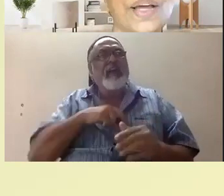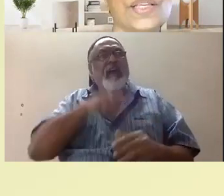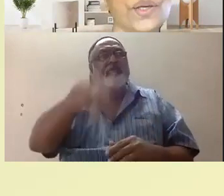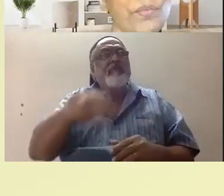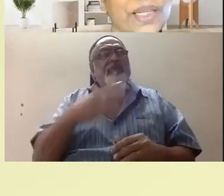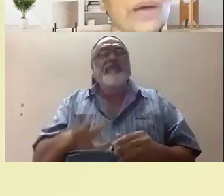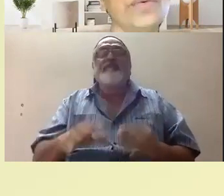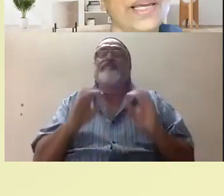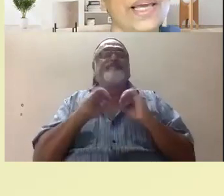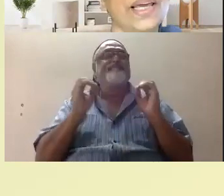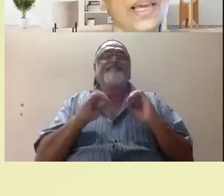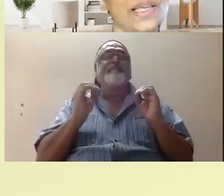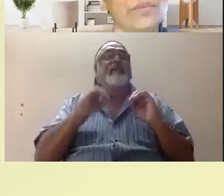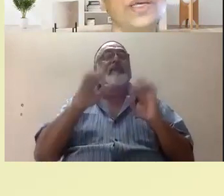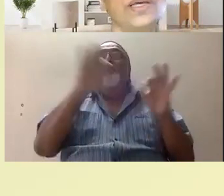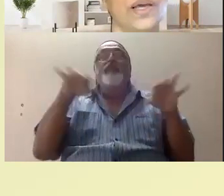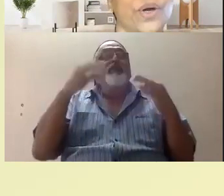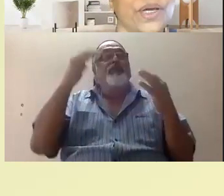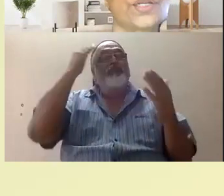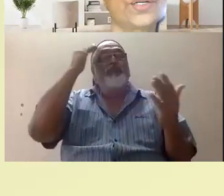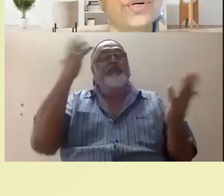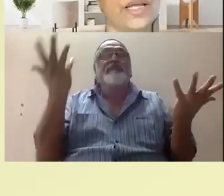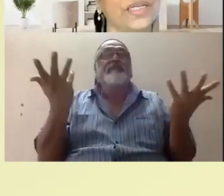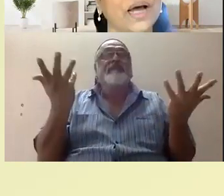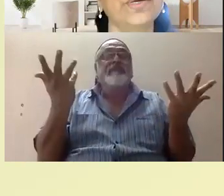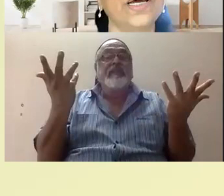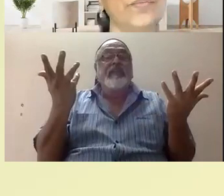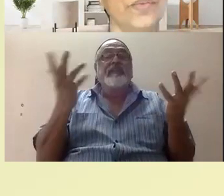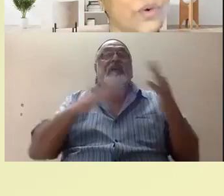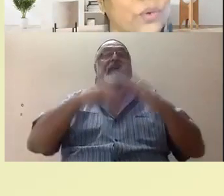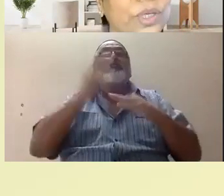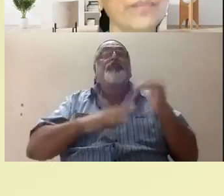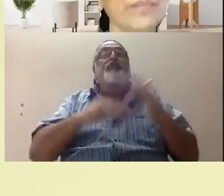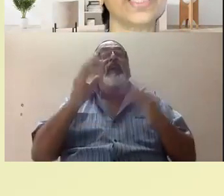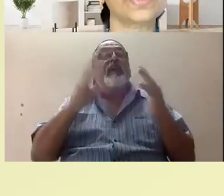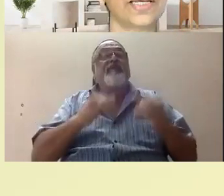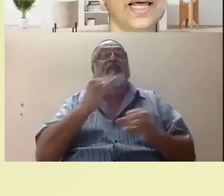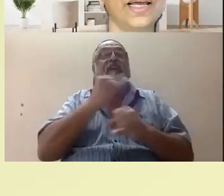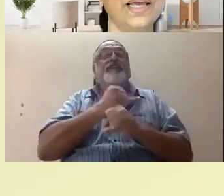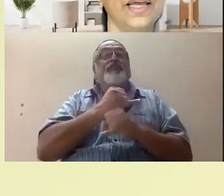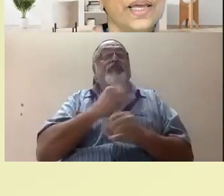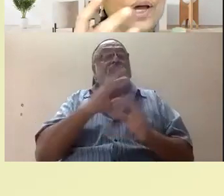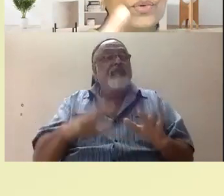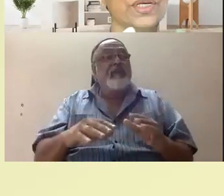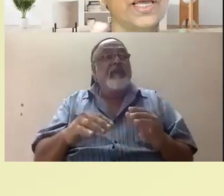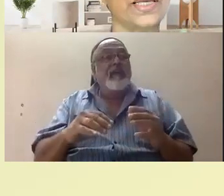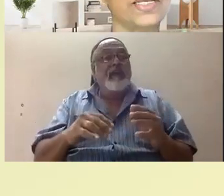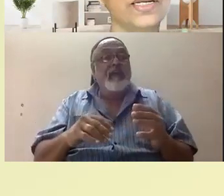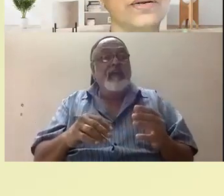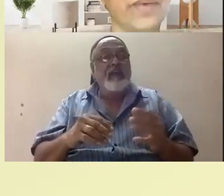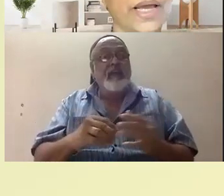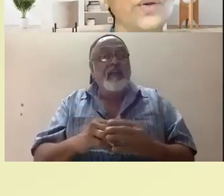है. किसी को पता भी नहीं है कि ऐसे भी कोई इंस्टीट्यूट है जहाँ पे हम उद्यम कैसे चलाना है या उसके